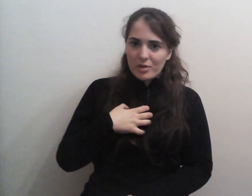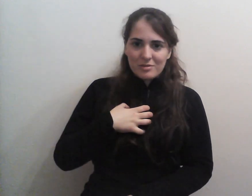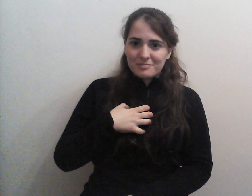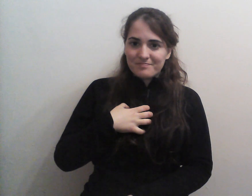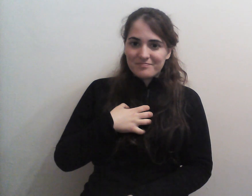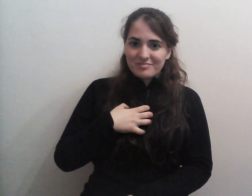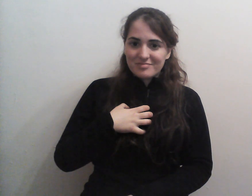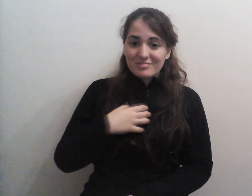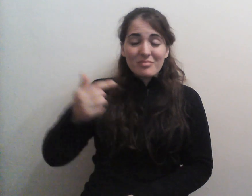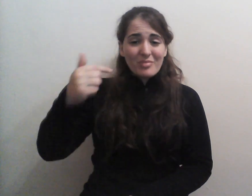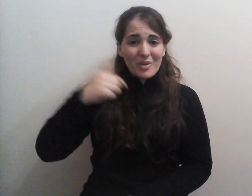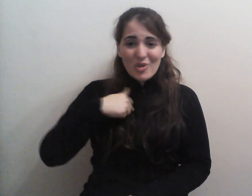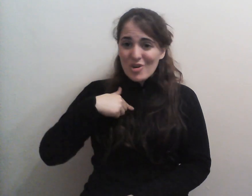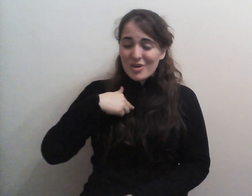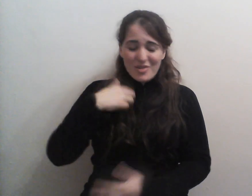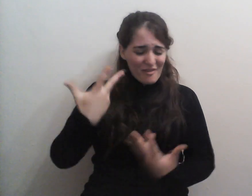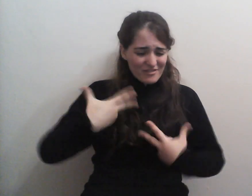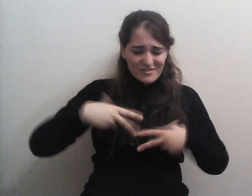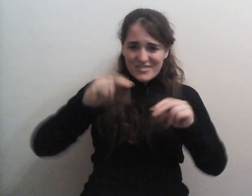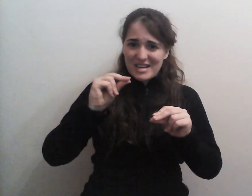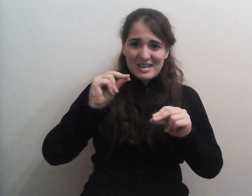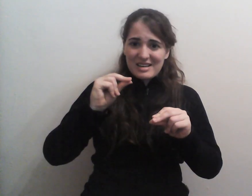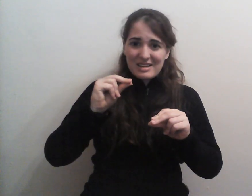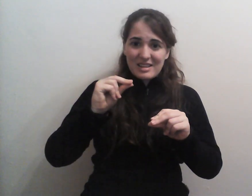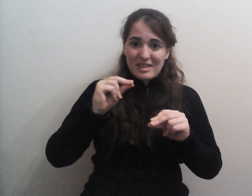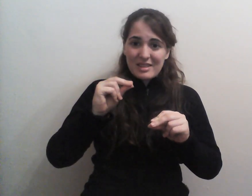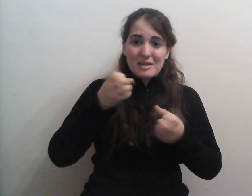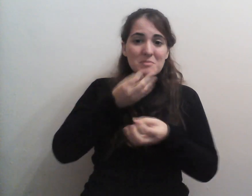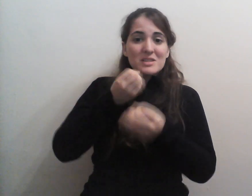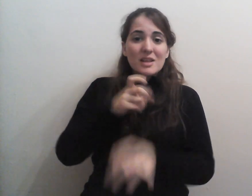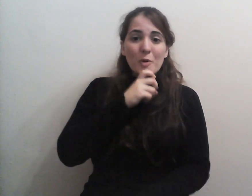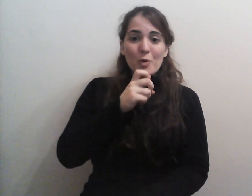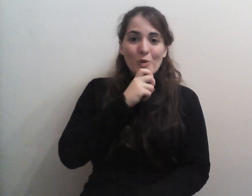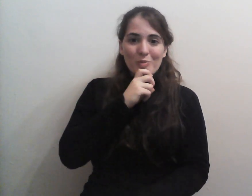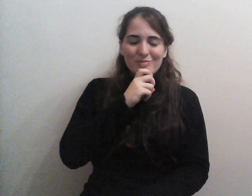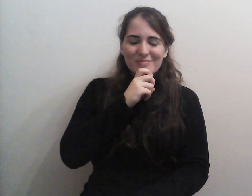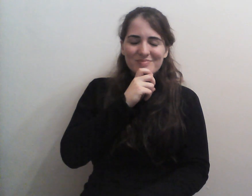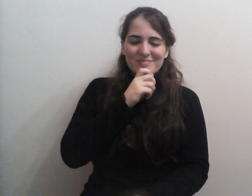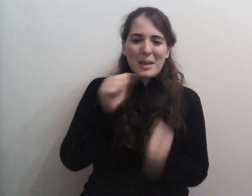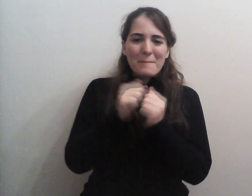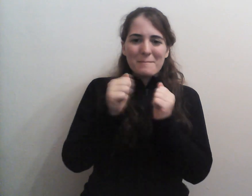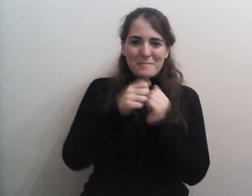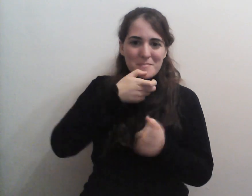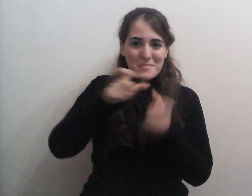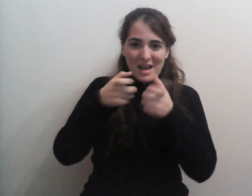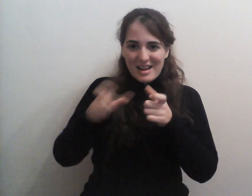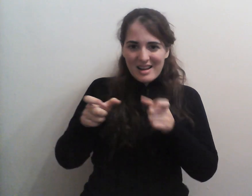en el día de hoy repitiendo las palabras de Pedro: bendito el Dios y bendito el